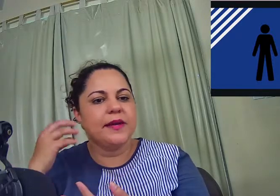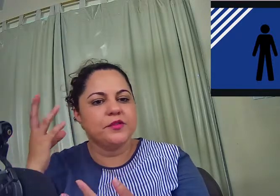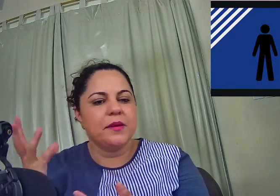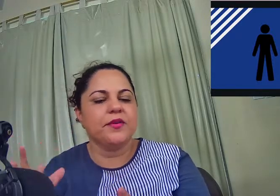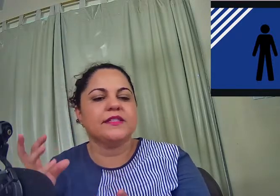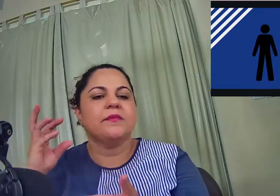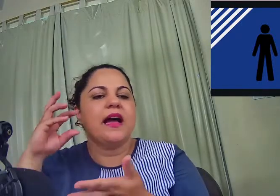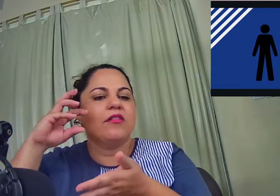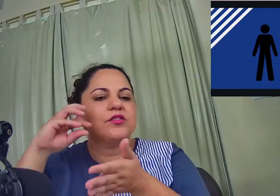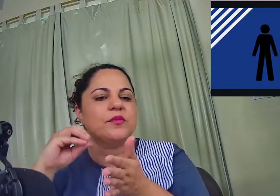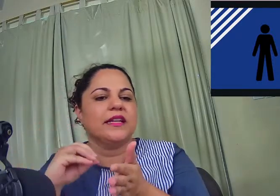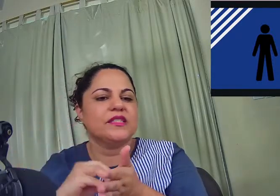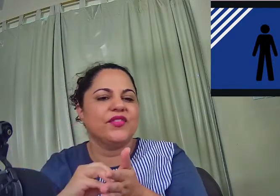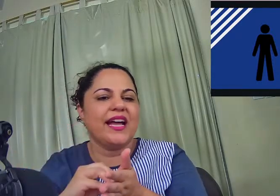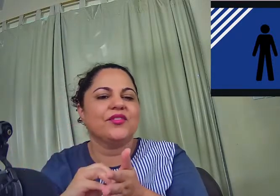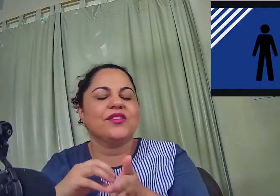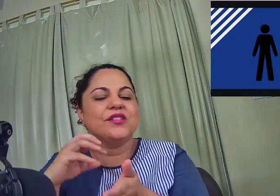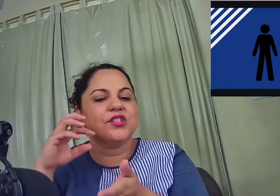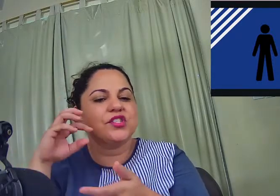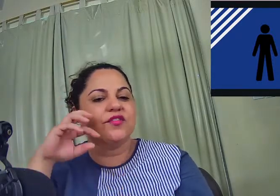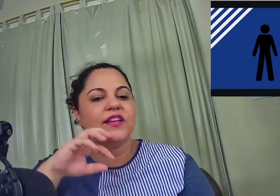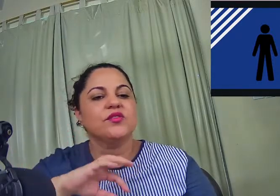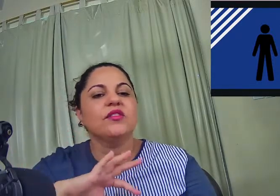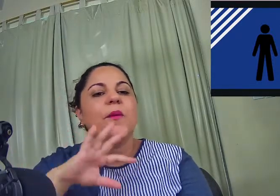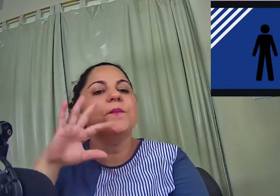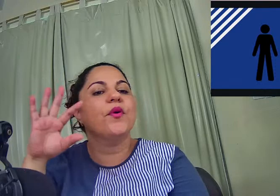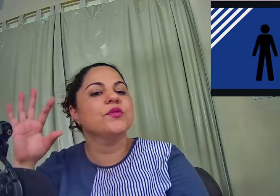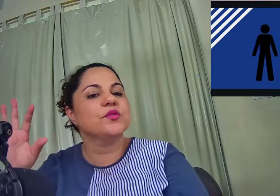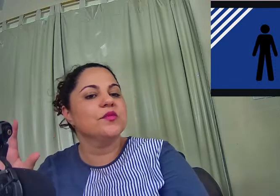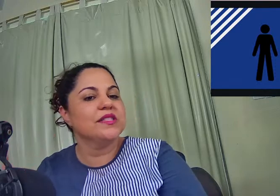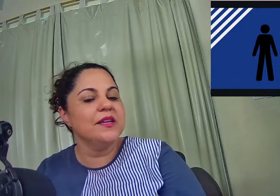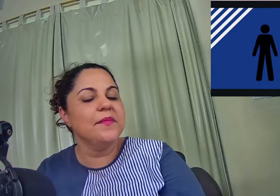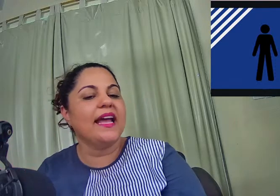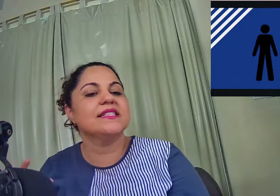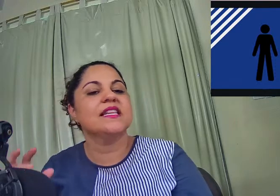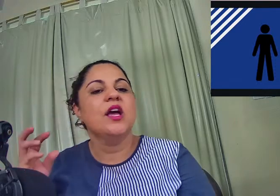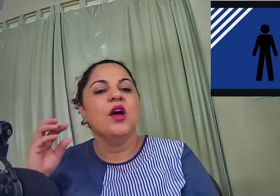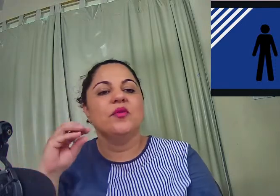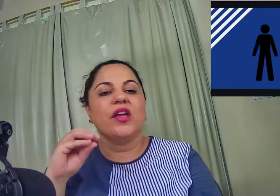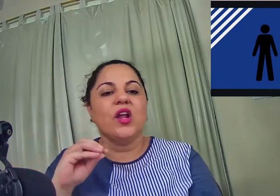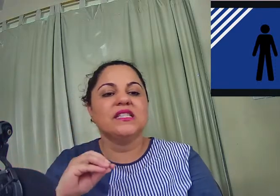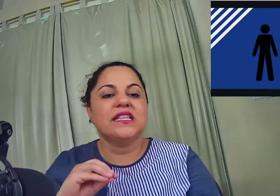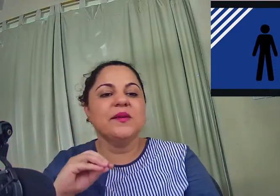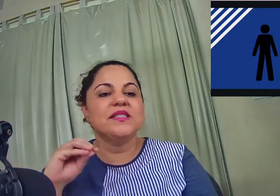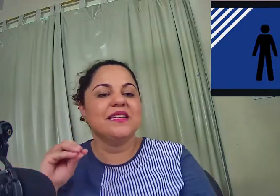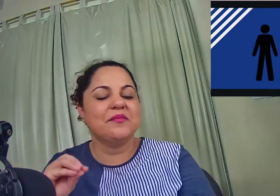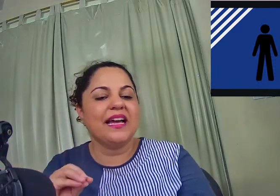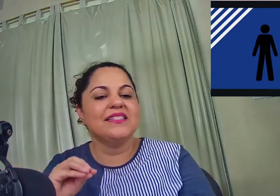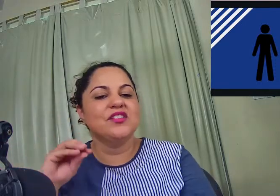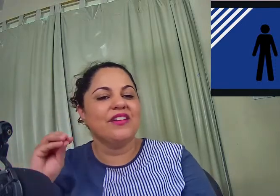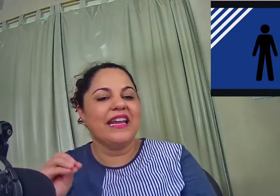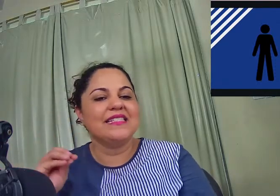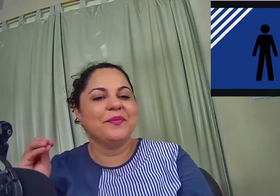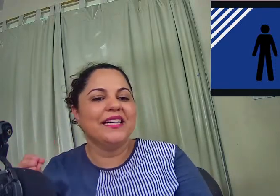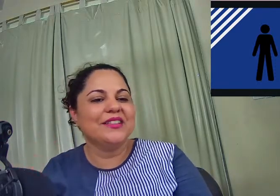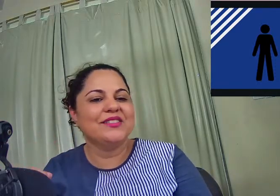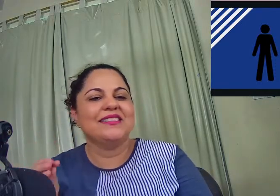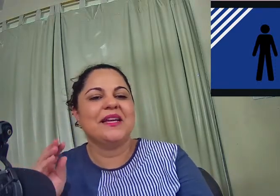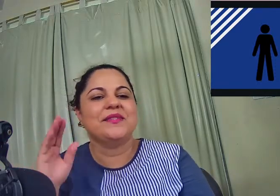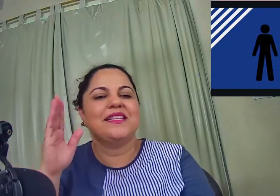numa próxima aula sobre classificadores a gente vai estudar um pouco sobre os animais. Porque nós temos animais em diferentes planos, temos